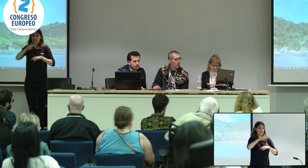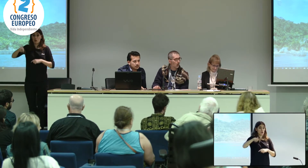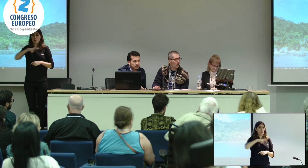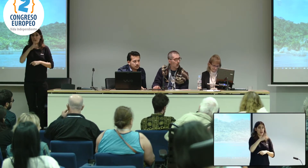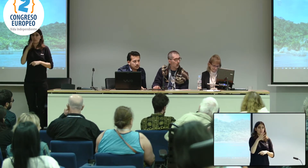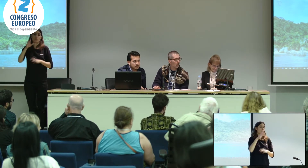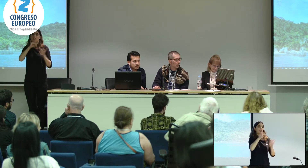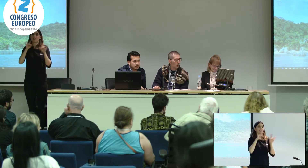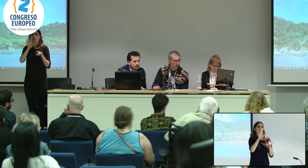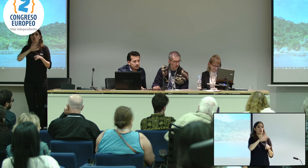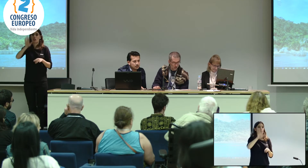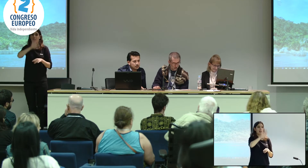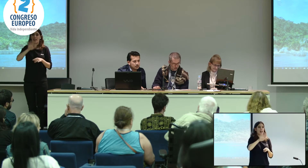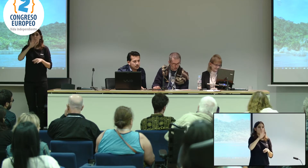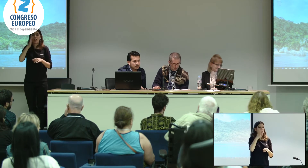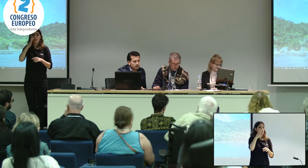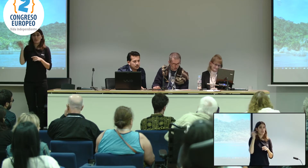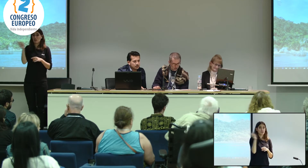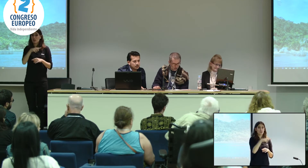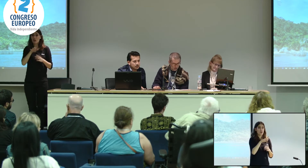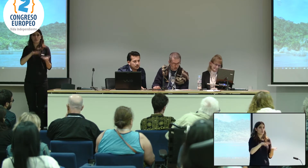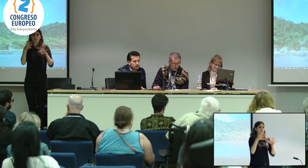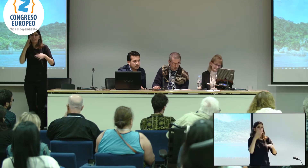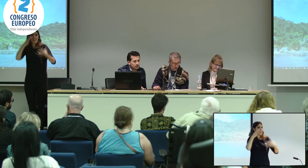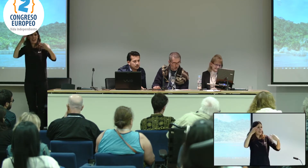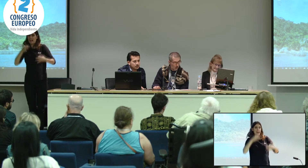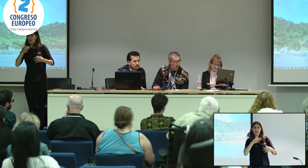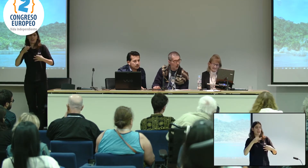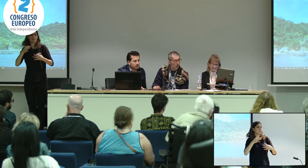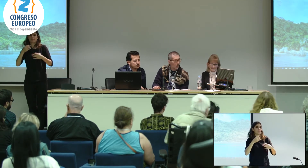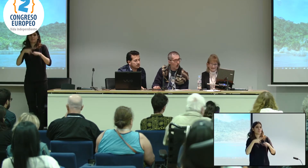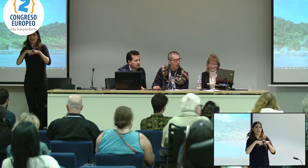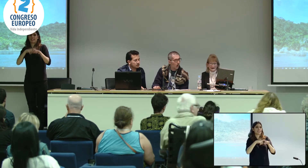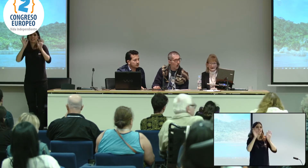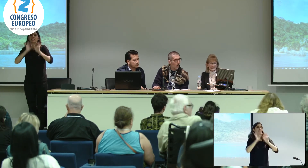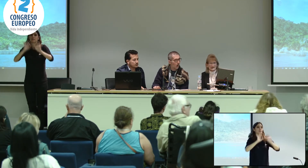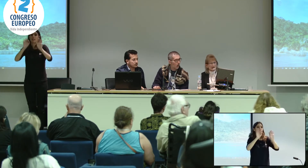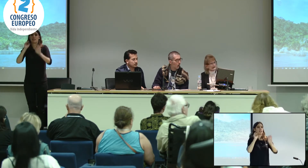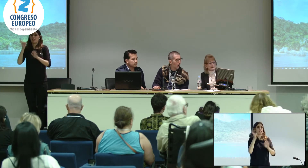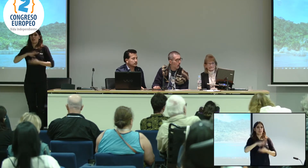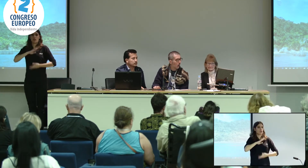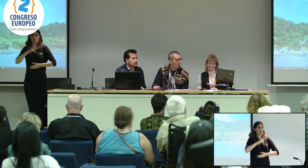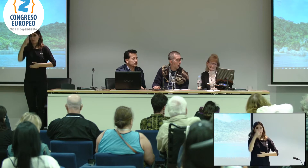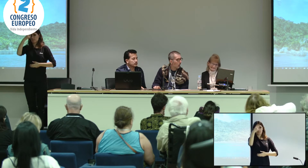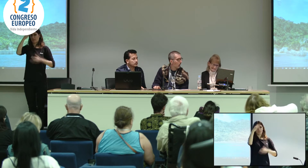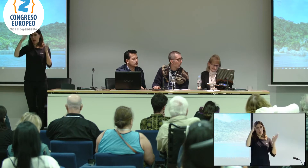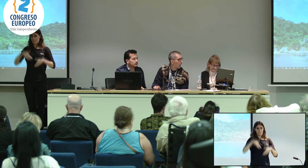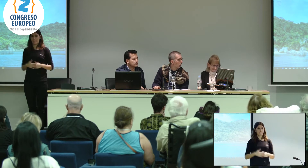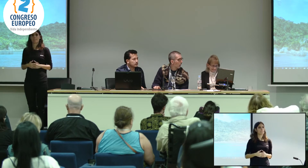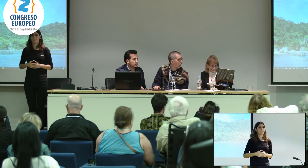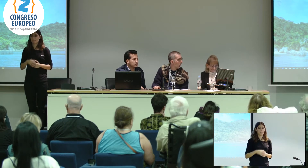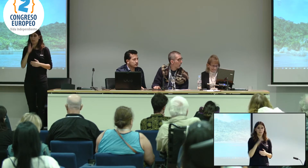nacional, en la práctica no toma en cuenta las características especiales de las personas con diversidad funcional y muy por